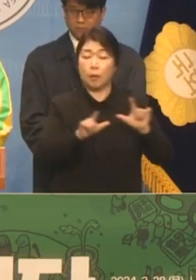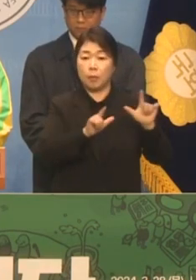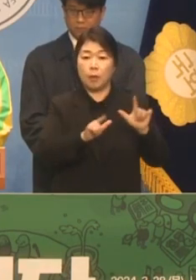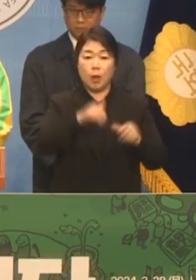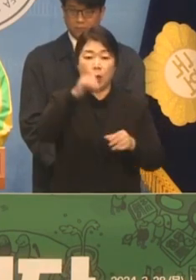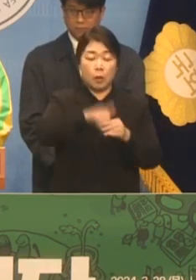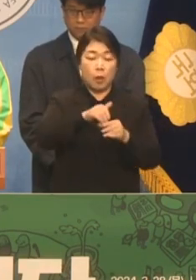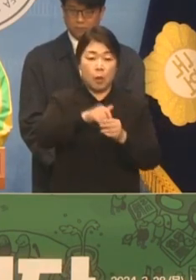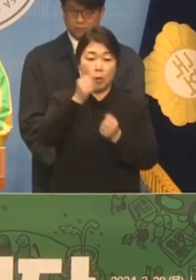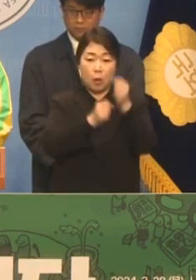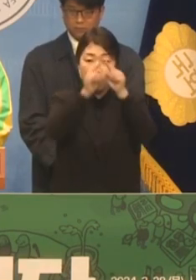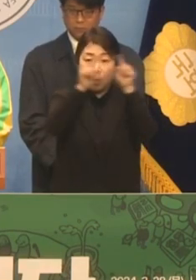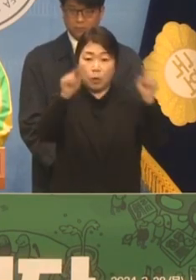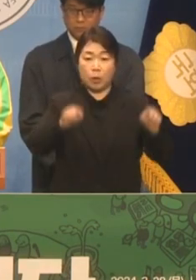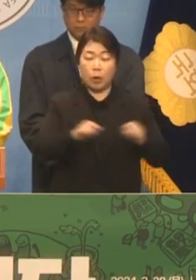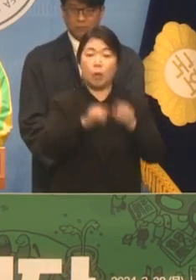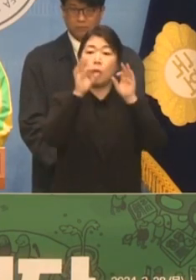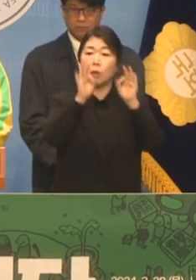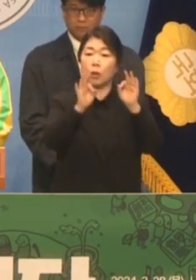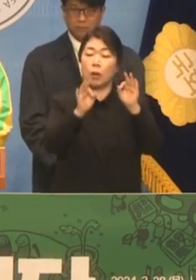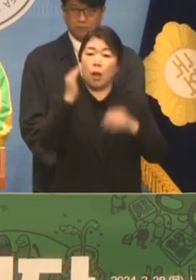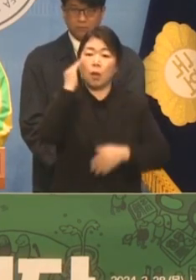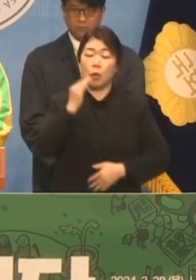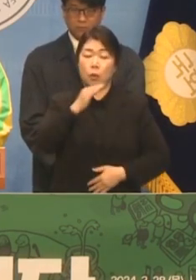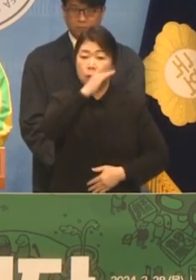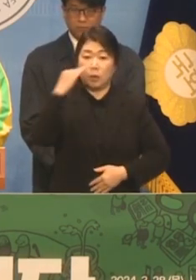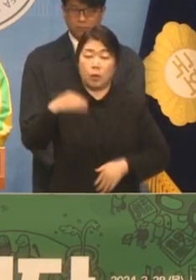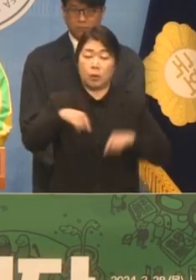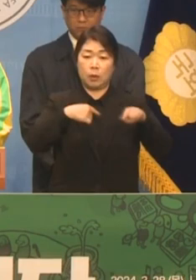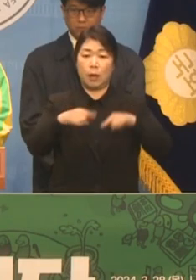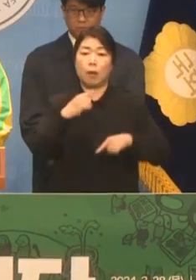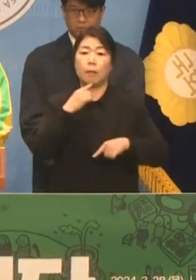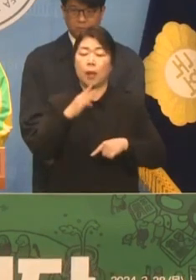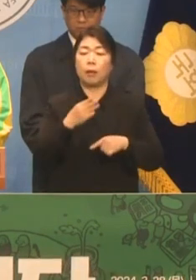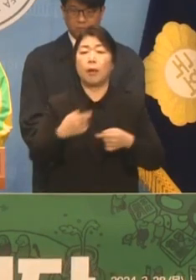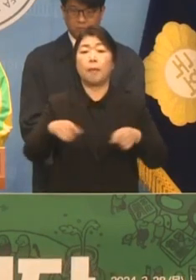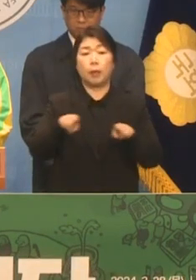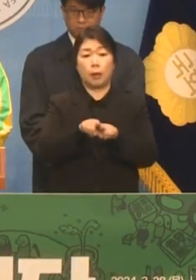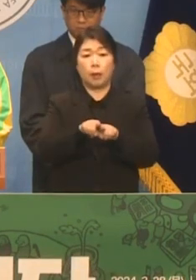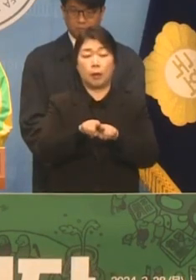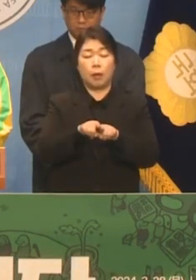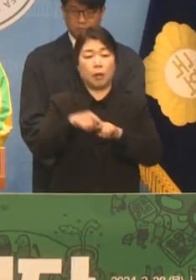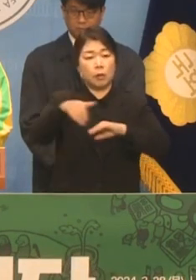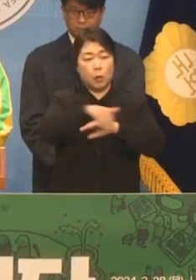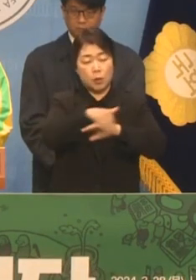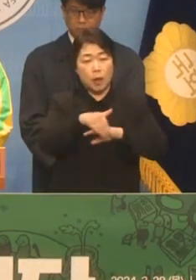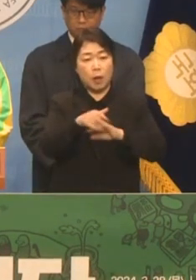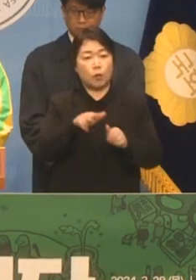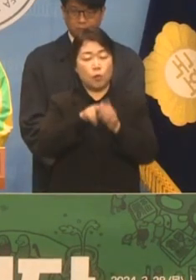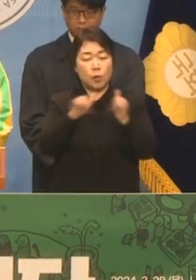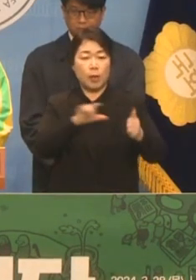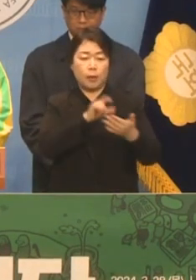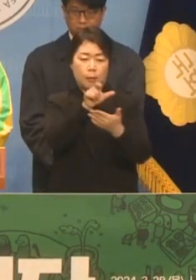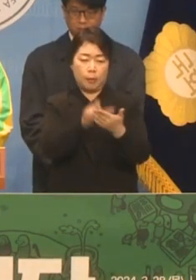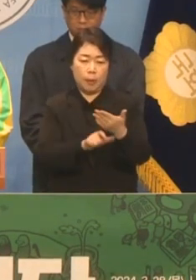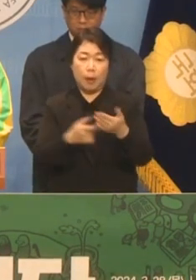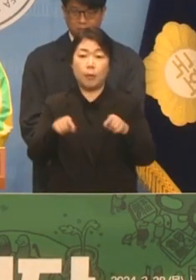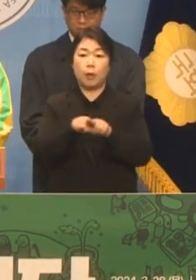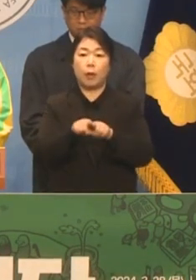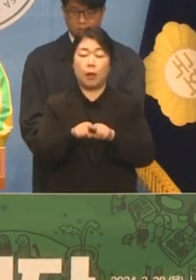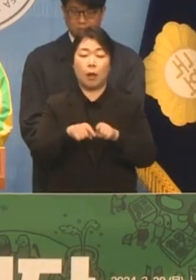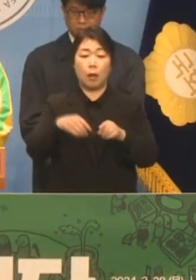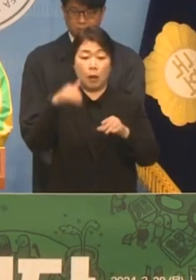왔는데 녹색 정의 당만 유일하게 정책이 함께 담긴 그리고 후보 명단이 가치 있는 그런